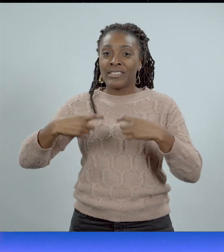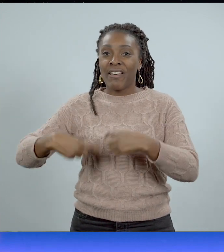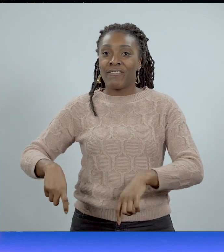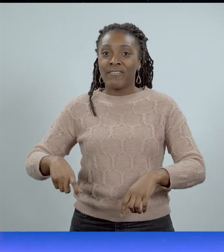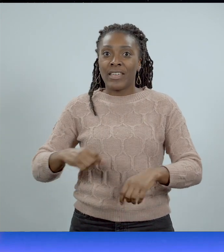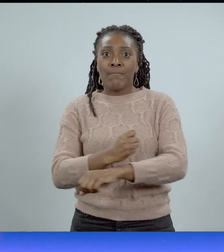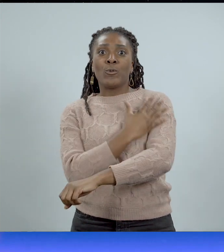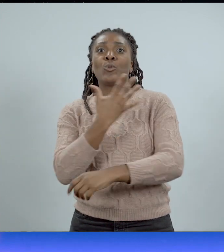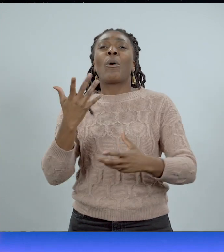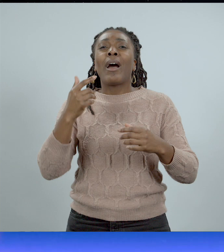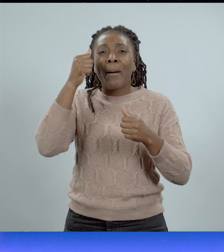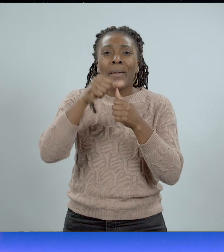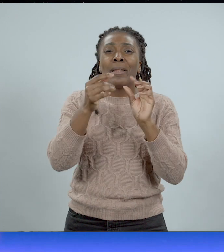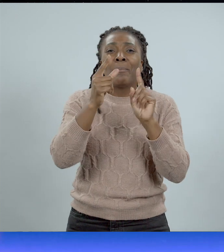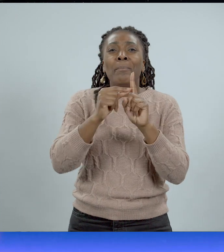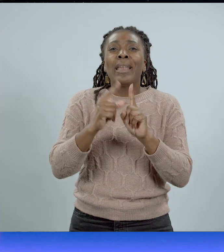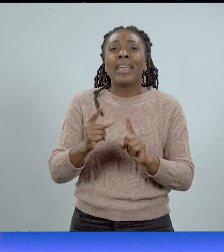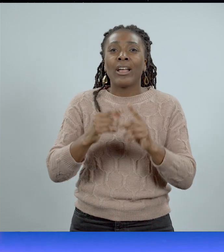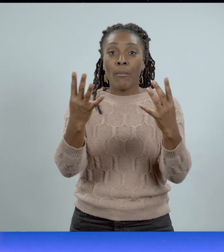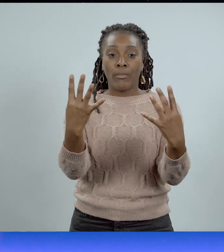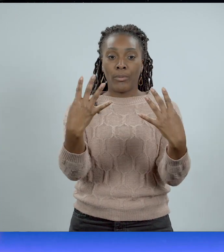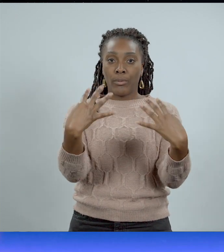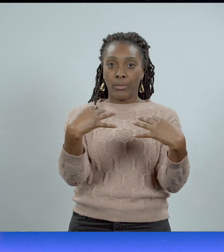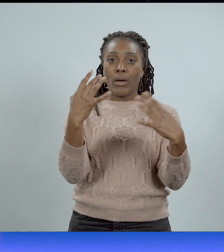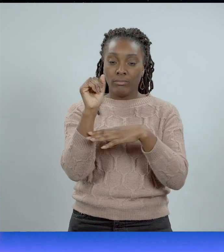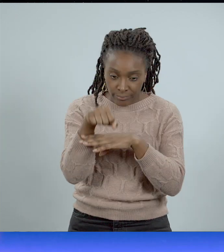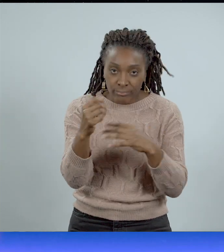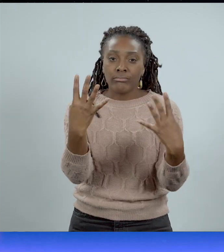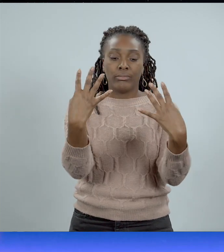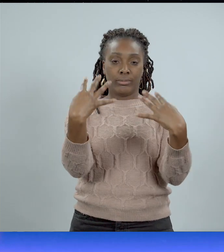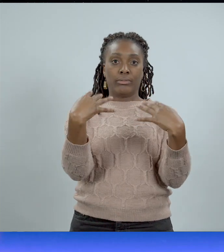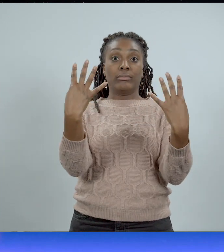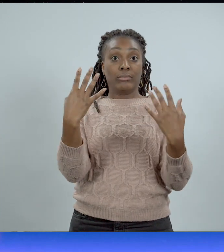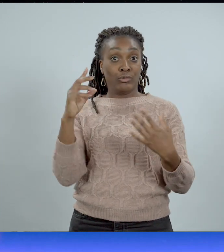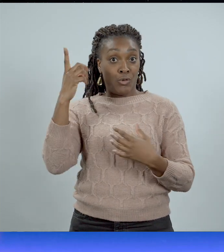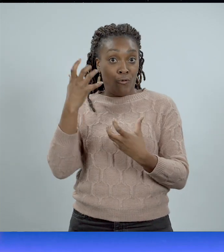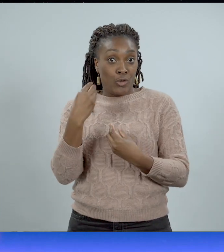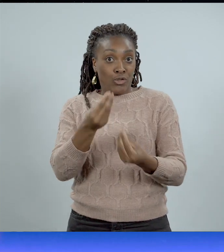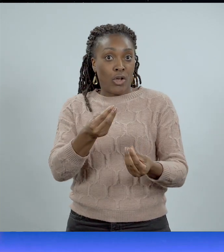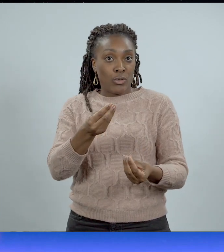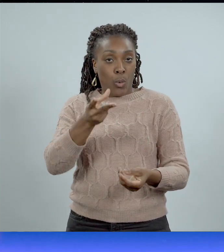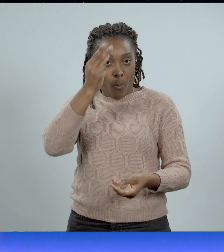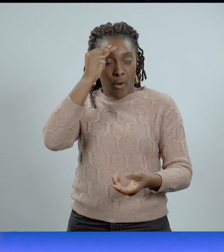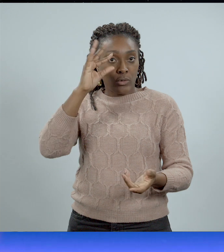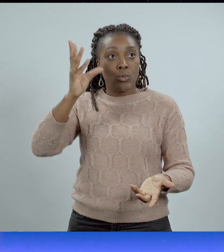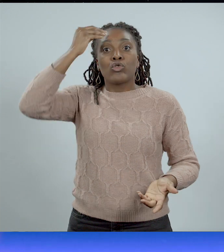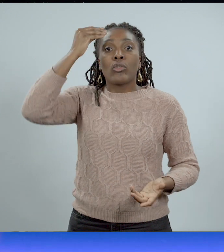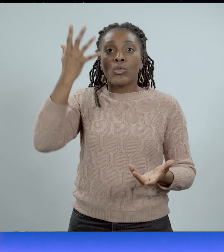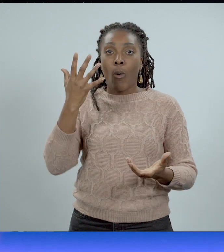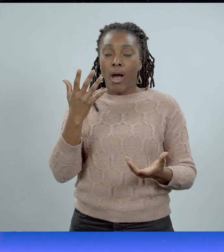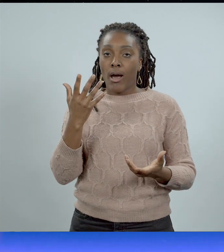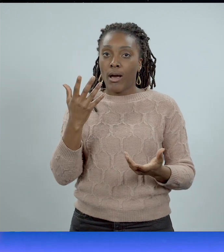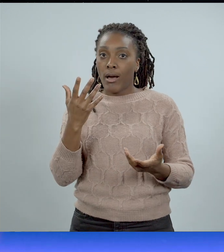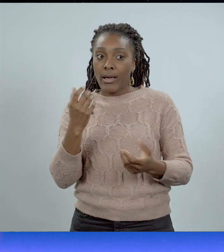l'émotion principale de son rêve, quand les gerbes de blé se prosternaient devant lui, c'était un sentiment, Dieu voulait déjà lui faire prendre conscience